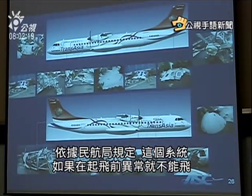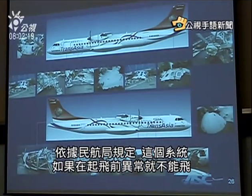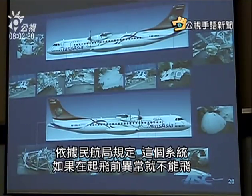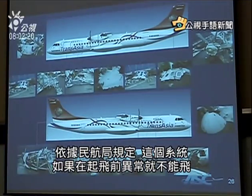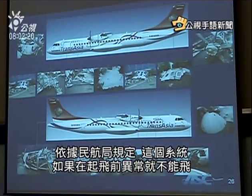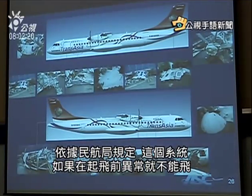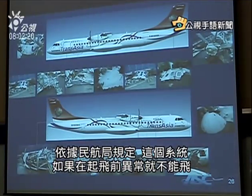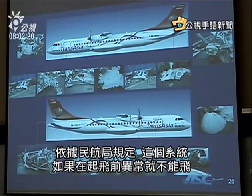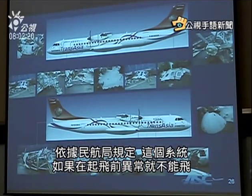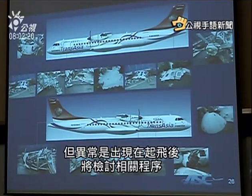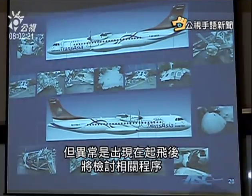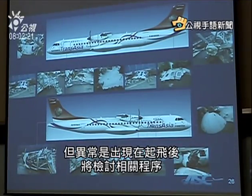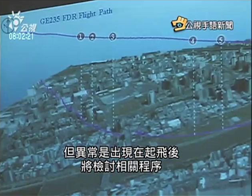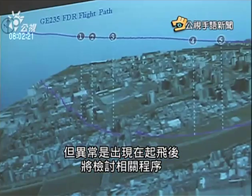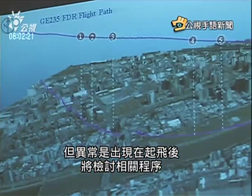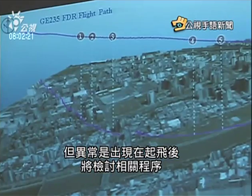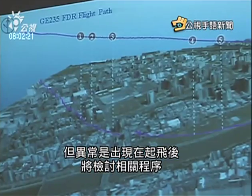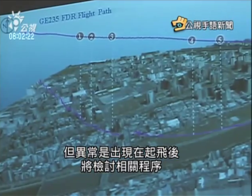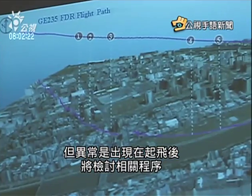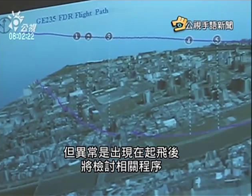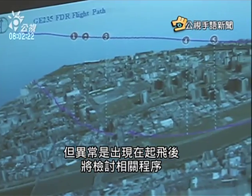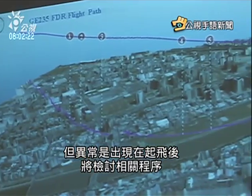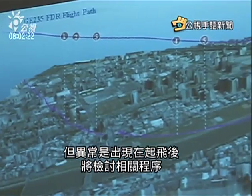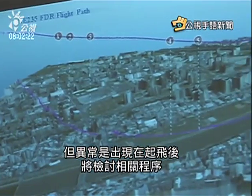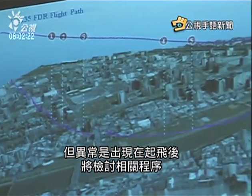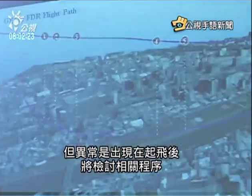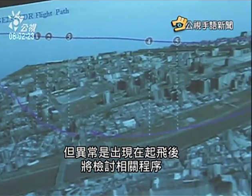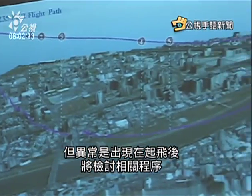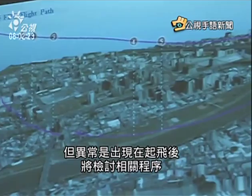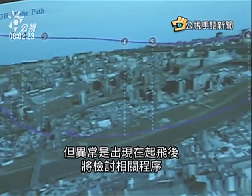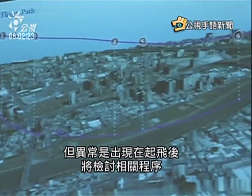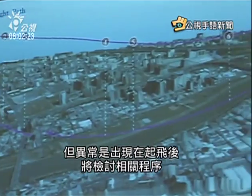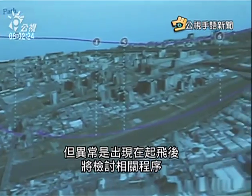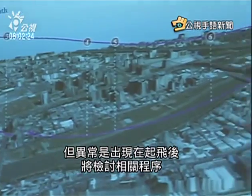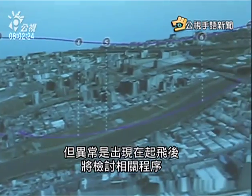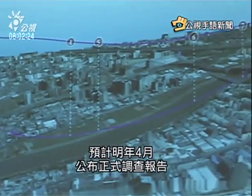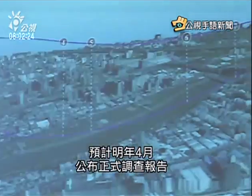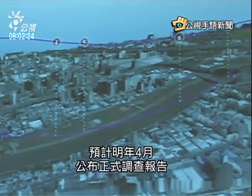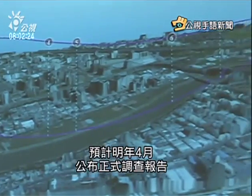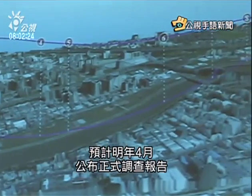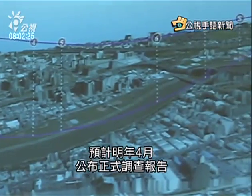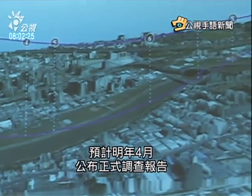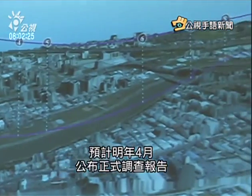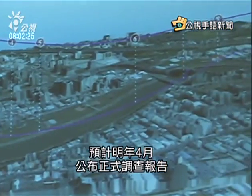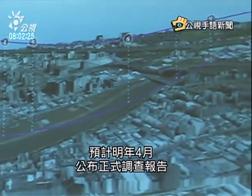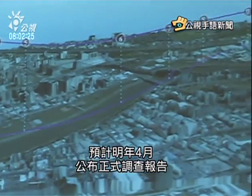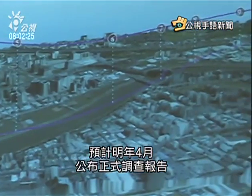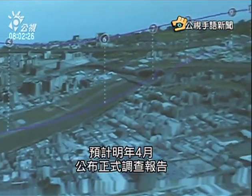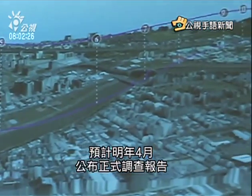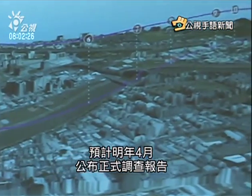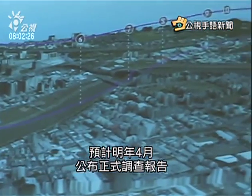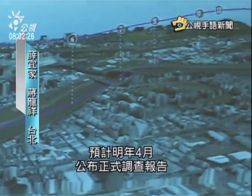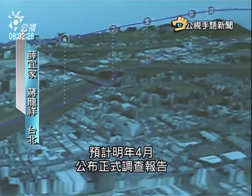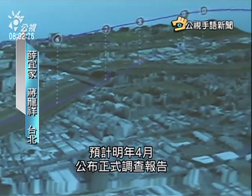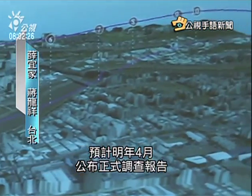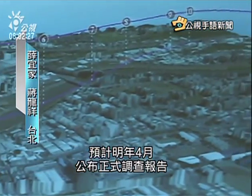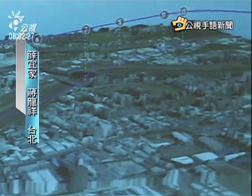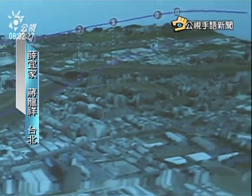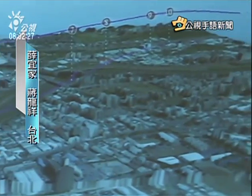不能飞，但异常是出现在起飞之后，将检讨相关程序，预计明年4月公布正式调查报告。记者薛